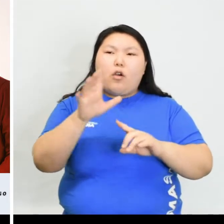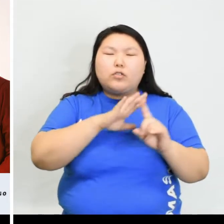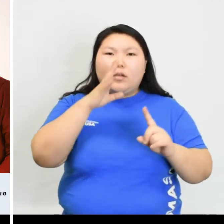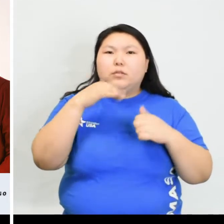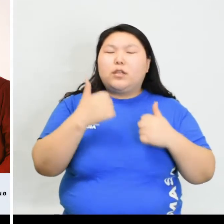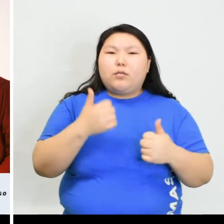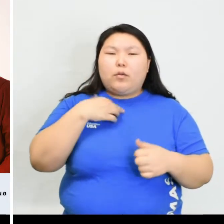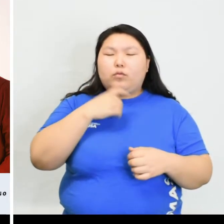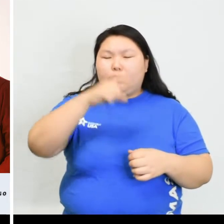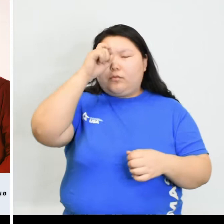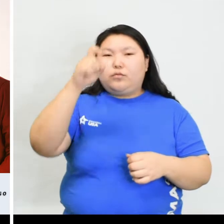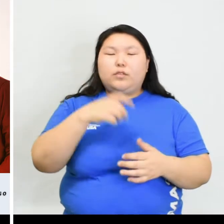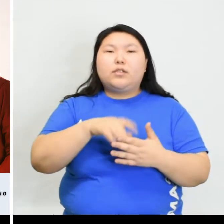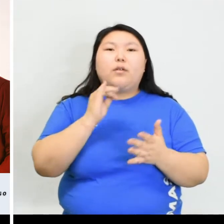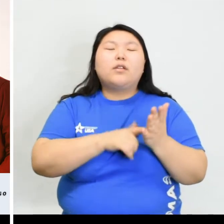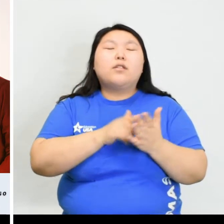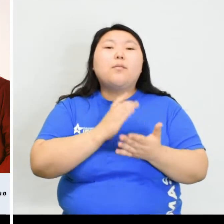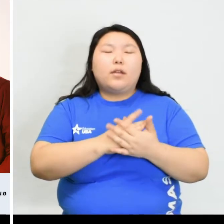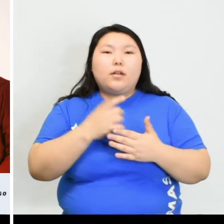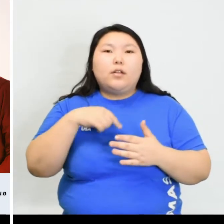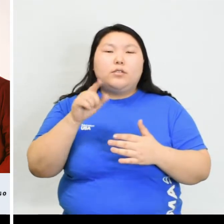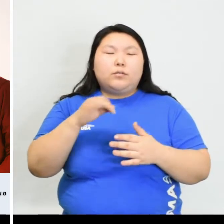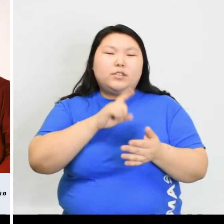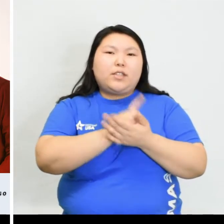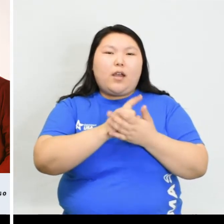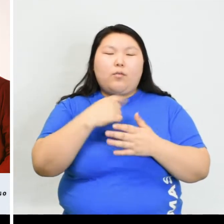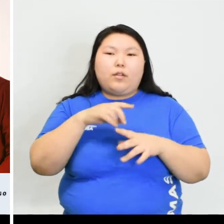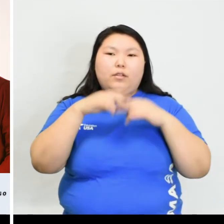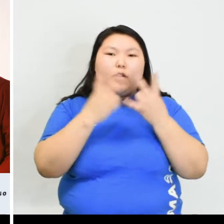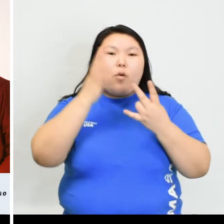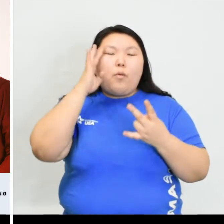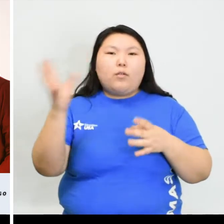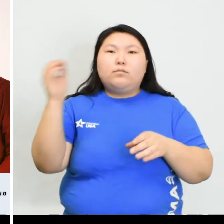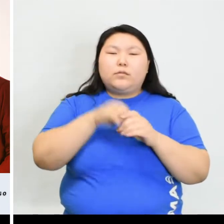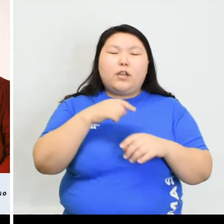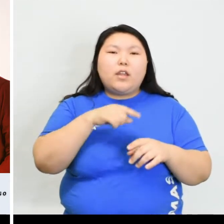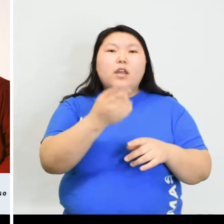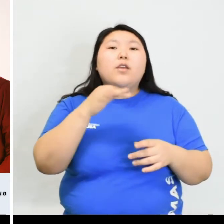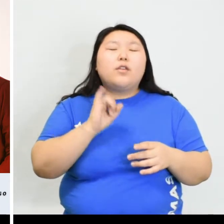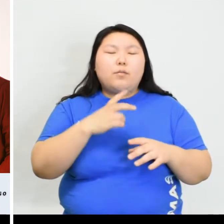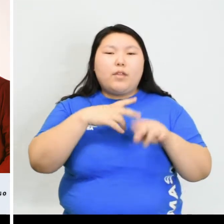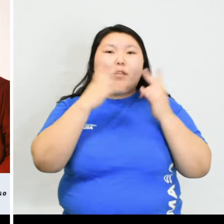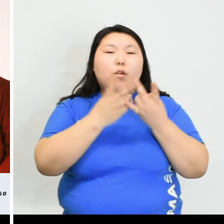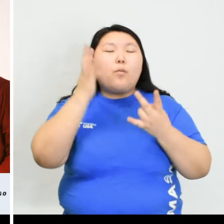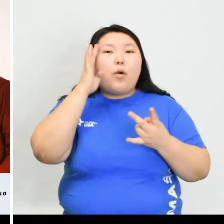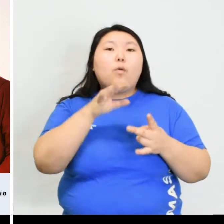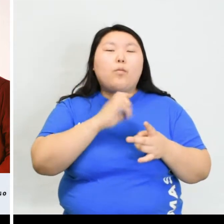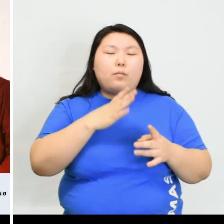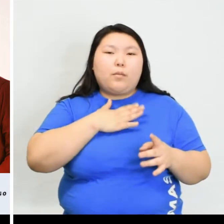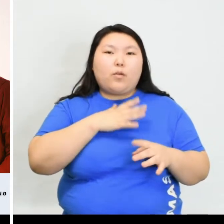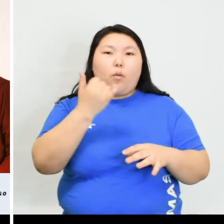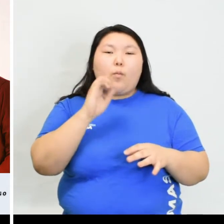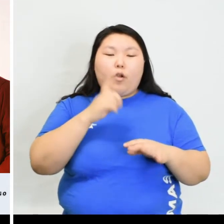бид шүтэж яваа хэрэгтэй юм байна. Энийг би бол өстө заавалч нийгмийн бодлогын ийм өстө нийгмийн бодлого бол манай